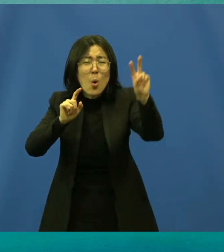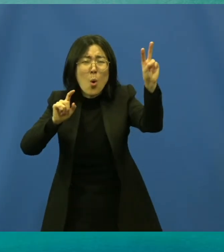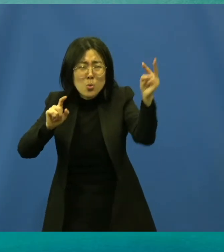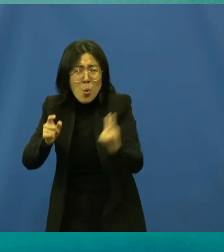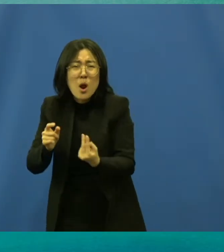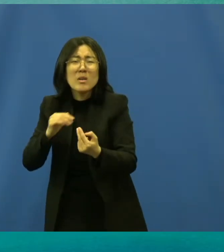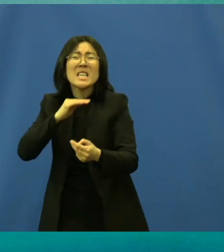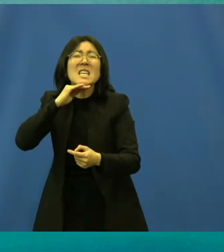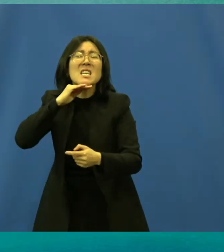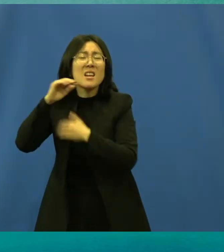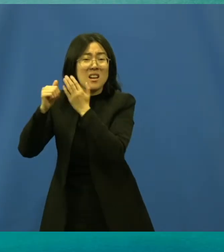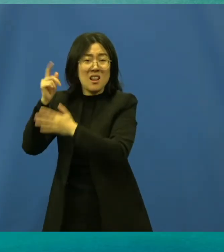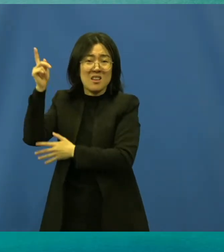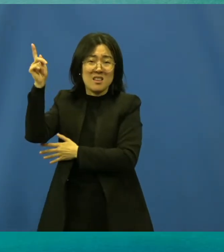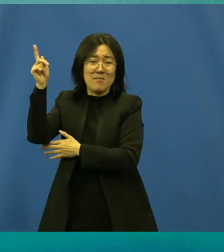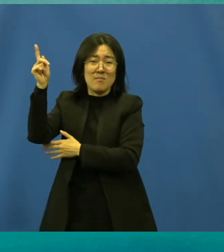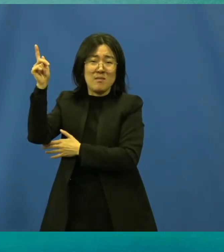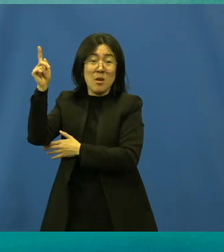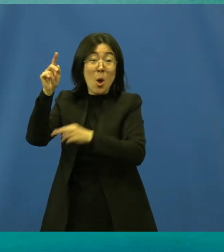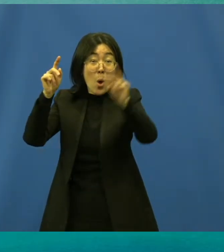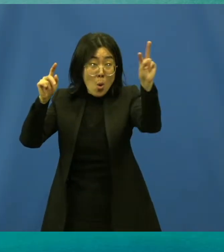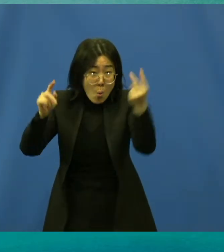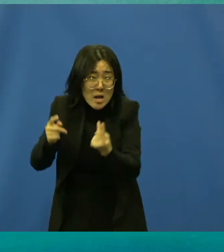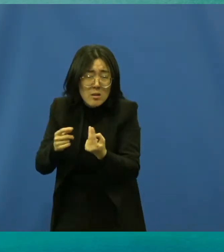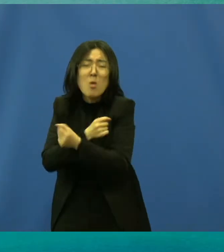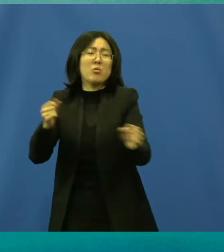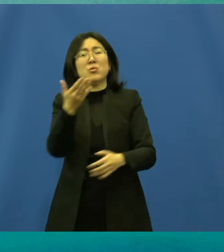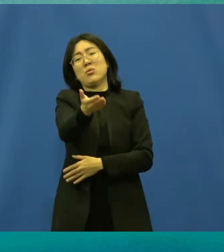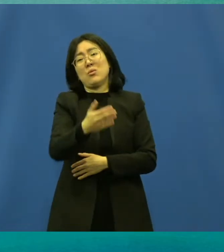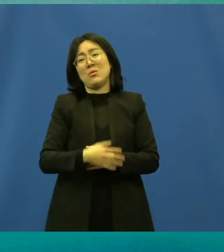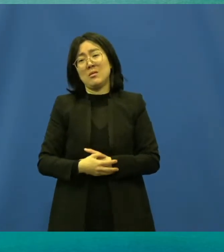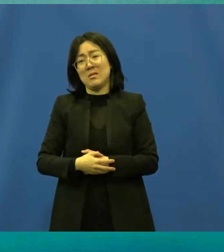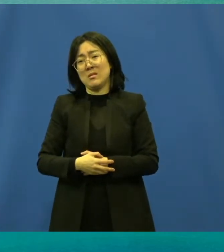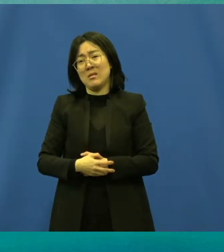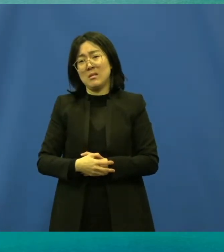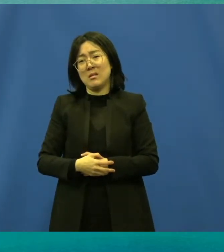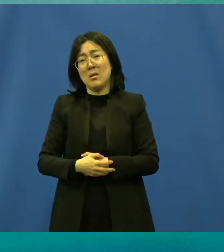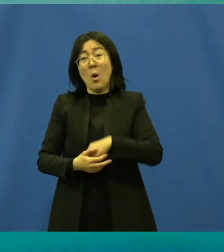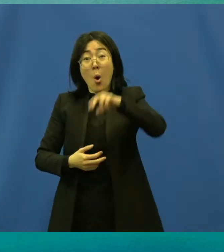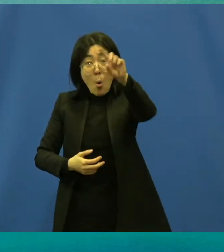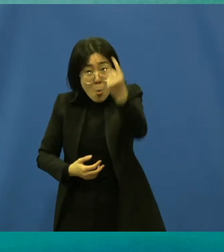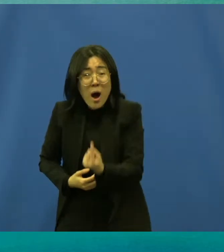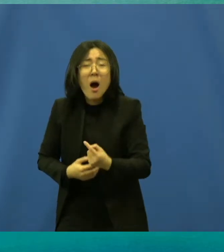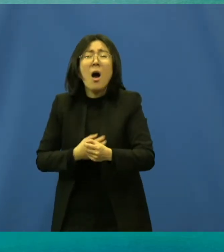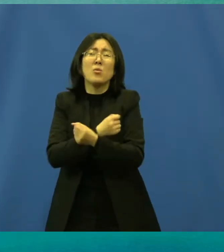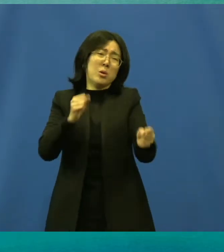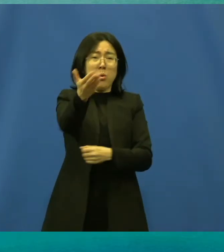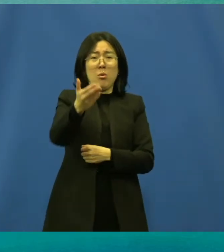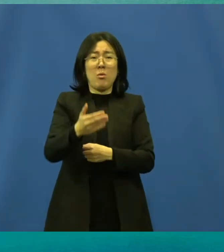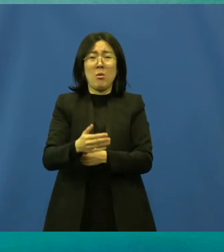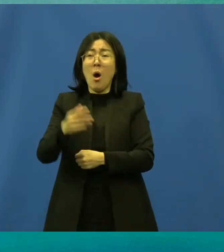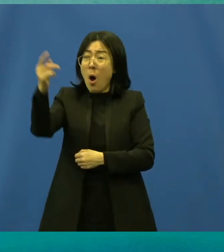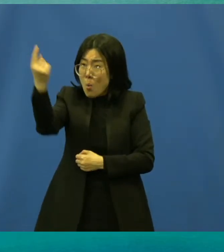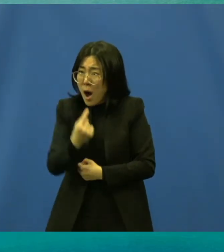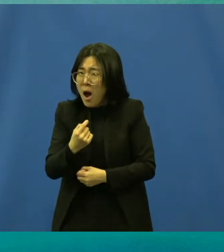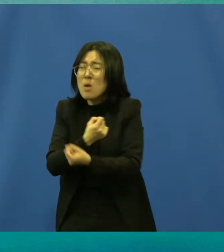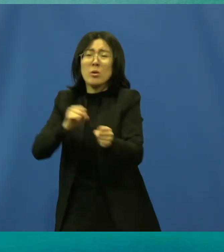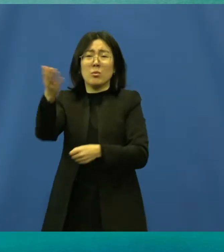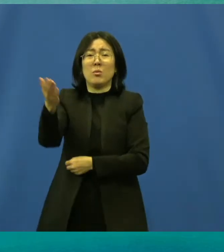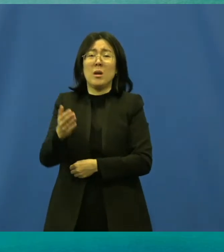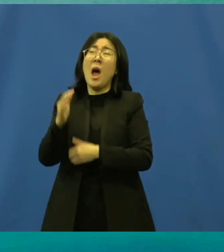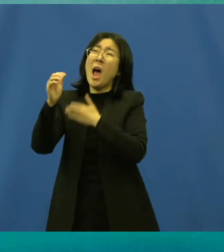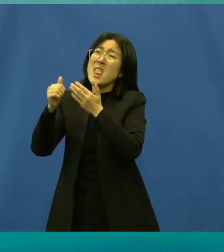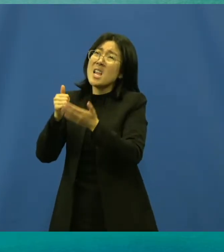구약이든 신약이든 하나님은 여전히 기다리시는 아버지. 우리가 손을 내밀기만